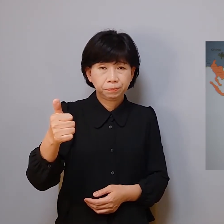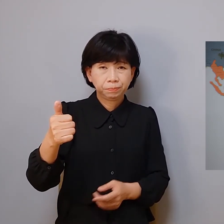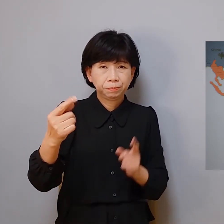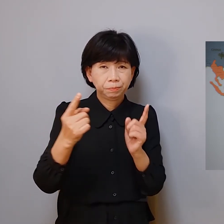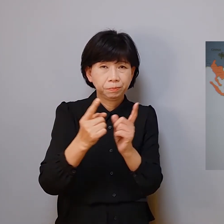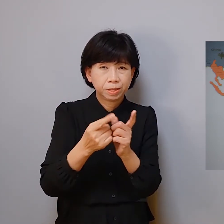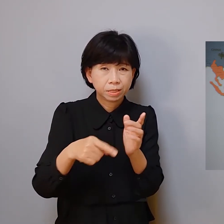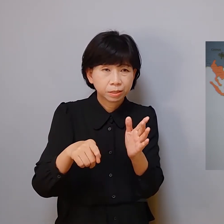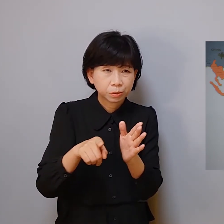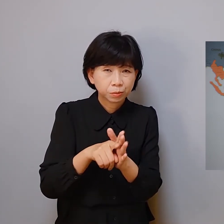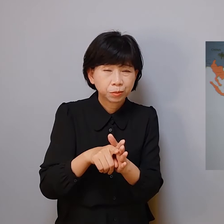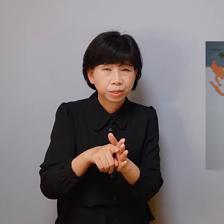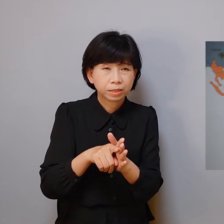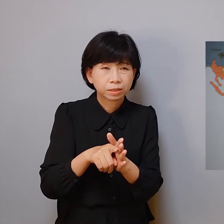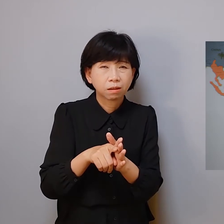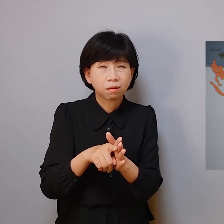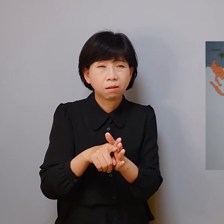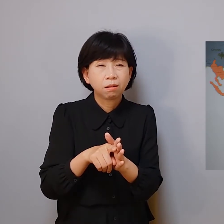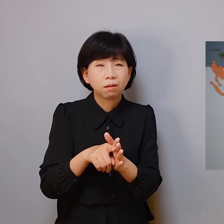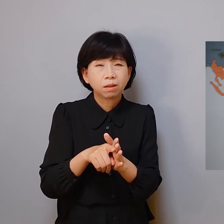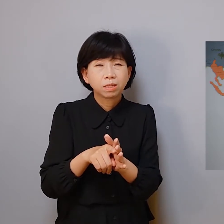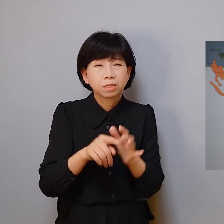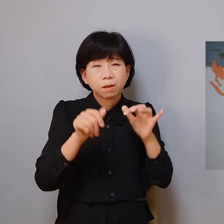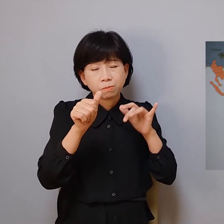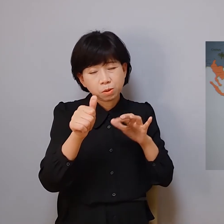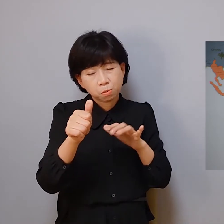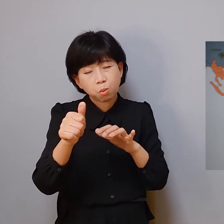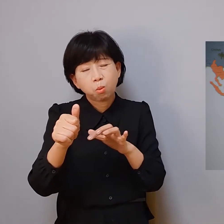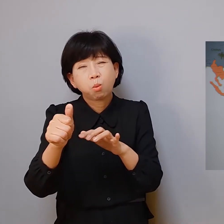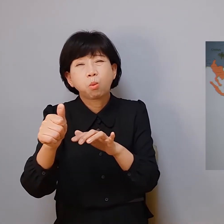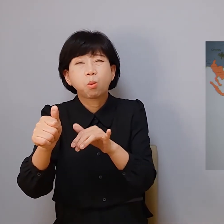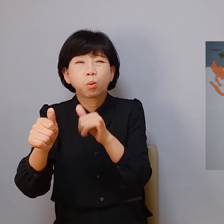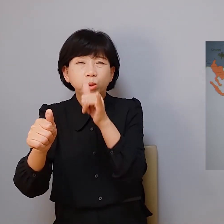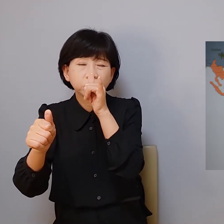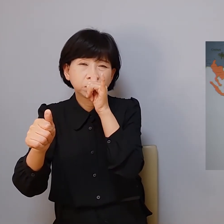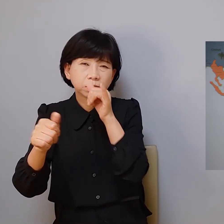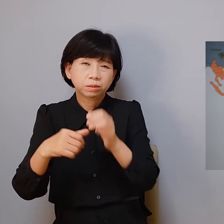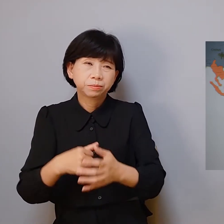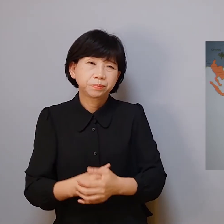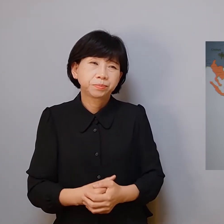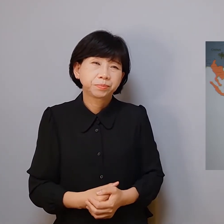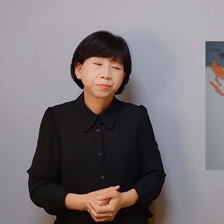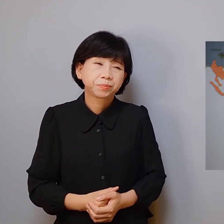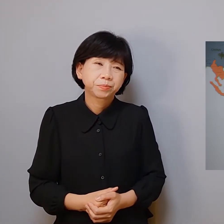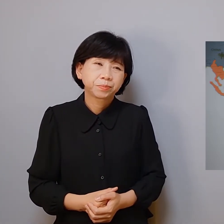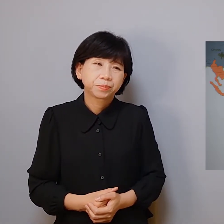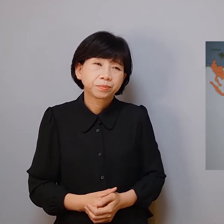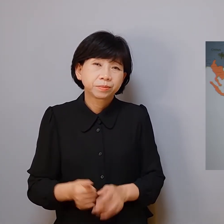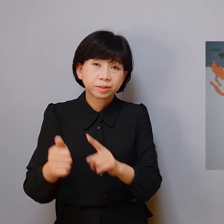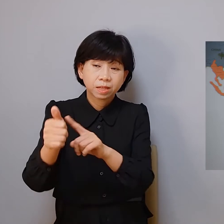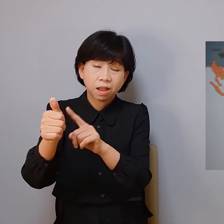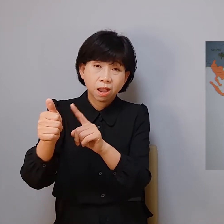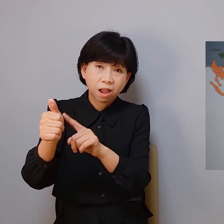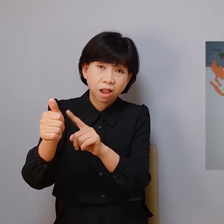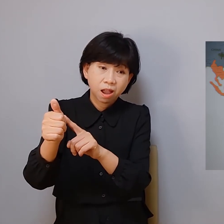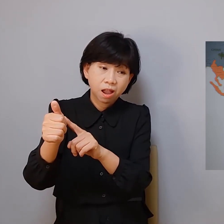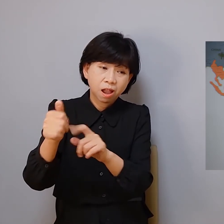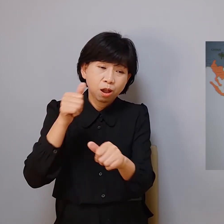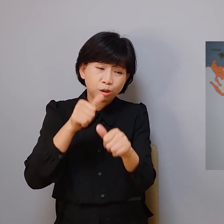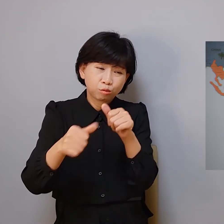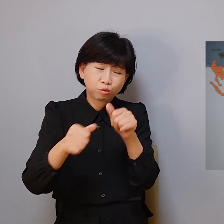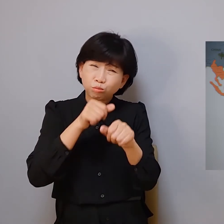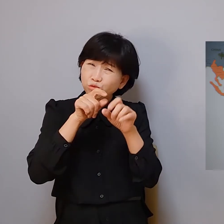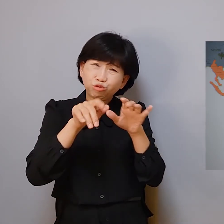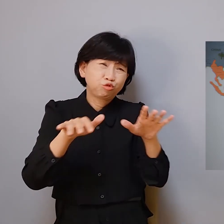모여들었습니다. 이분이 마을을 옮겨 다닐 때마다 따라오는 군중들도 있었고, 이분보다 더